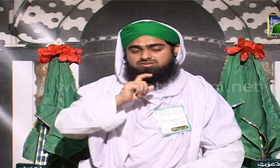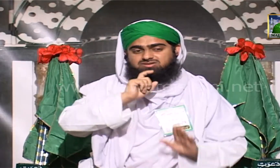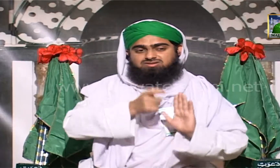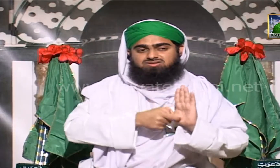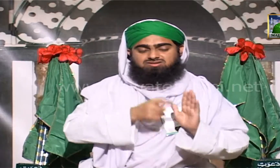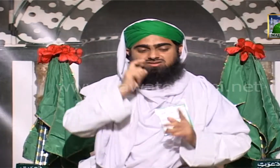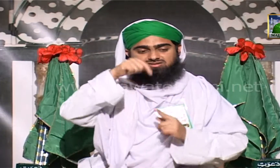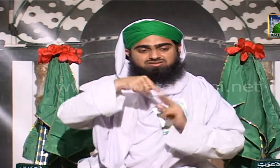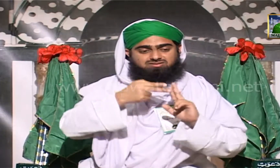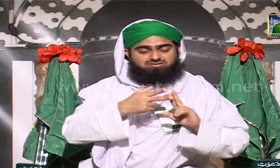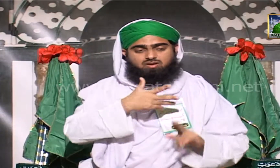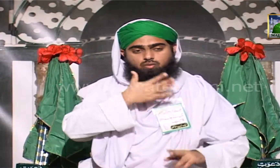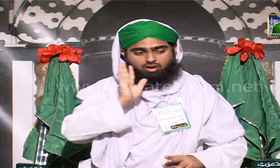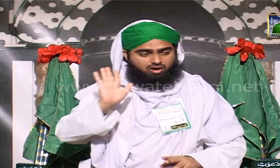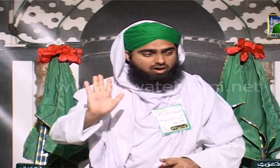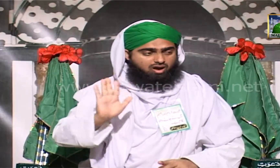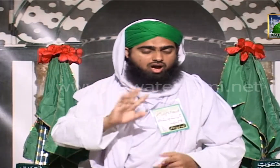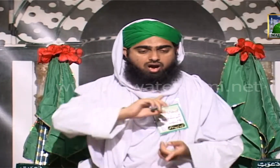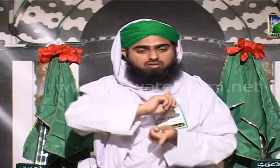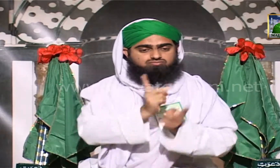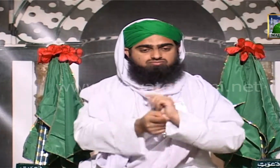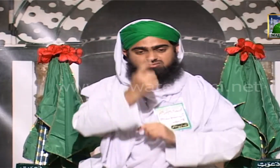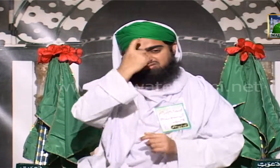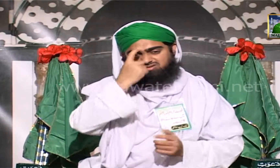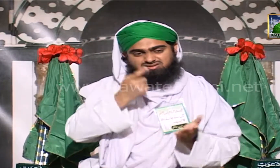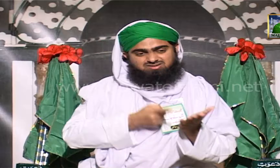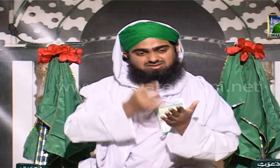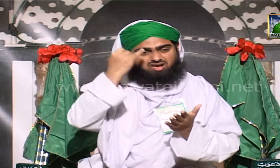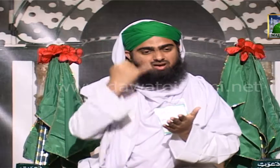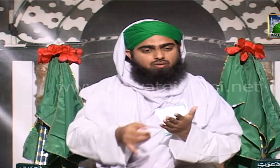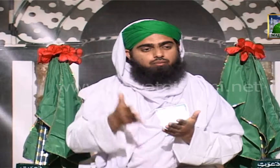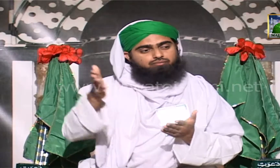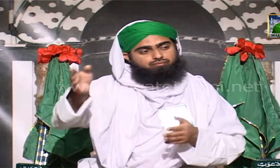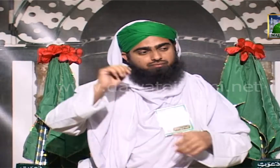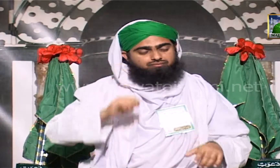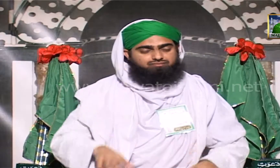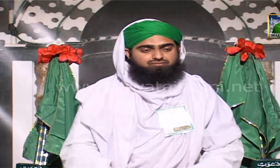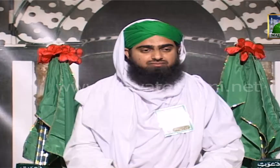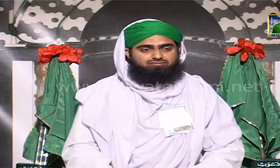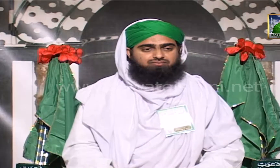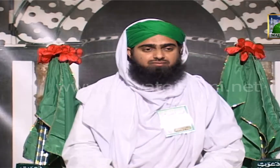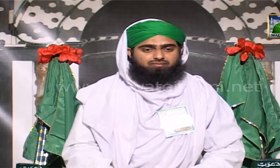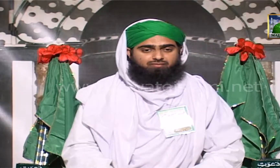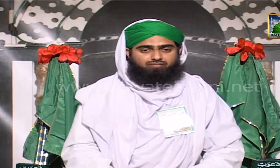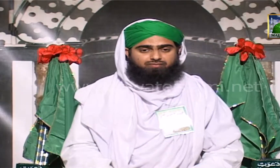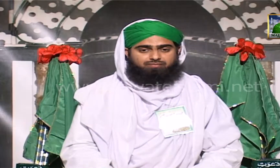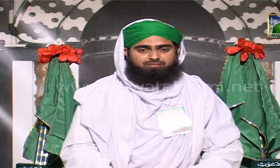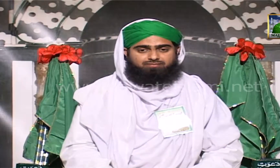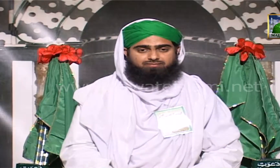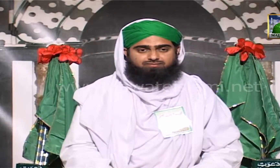حالت بنی اور اتنا بڑا امتحان ہوا. دوسرا پھر اس بچے کی کرامت کے ظہور کا بھی سبب یہ واقعہ ہوا, اور